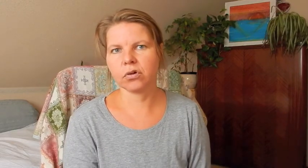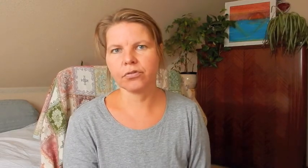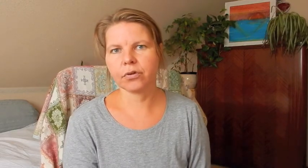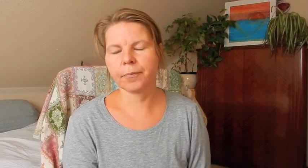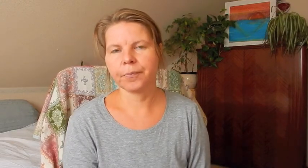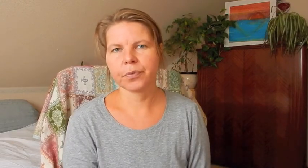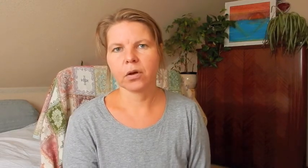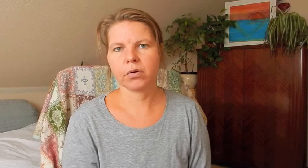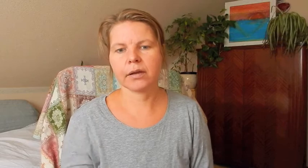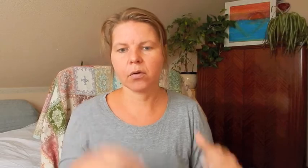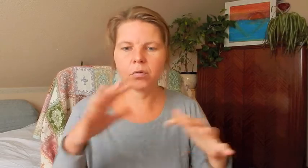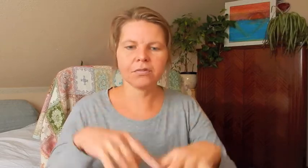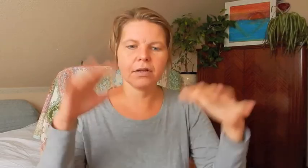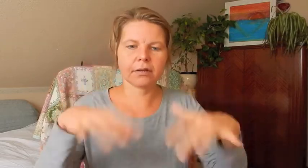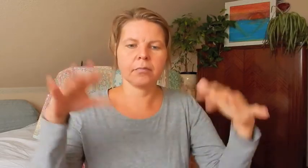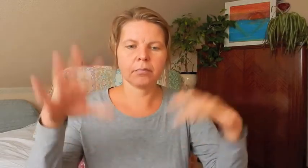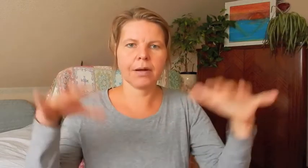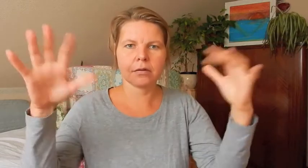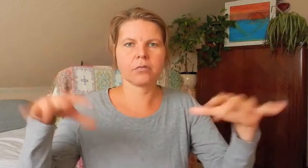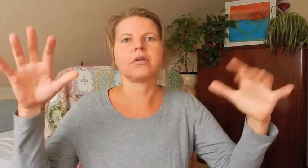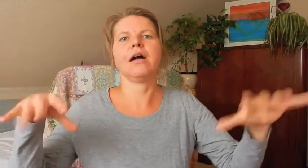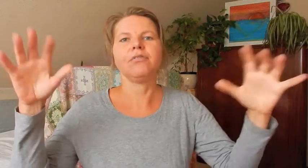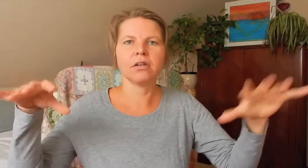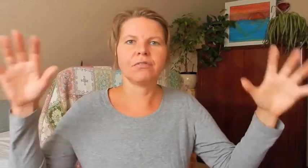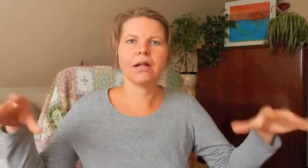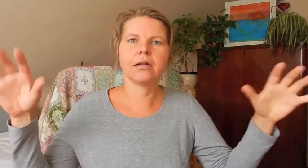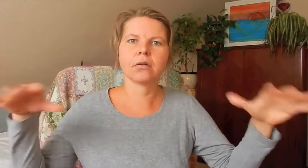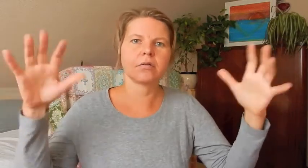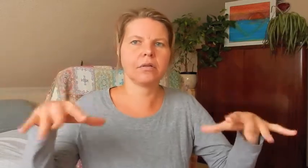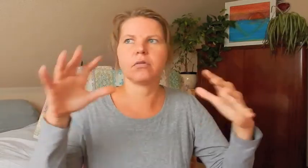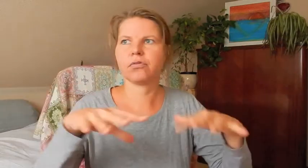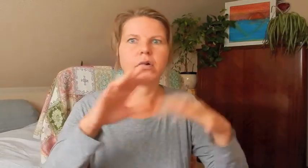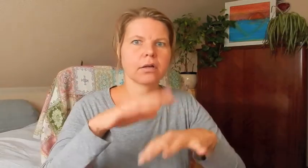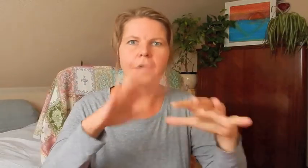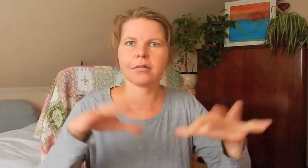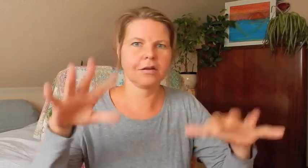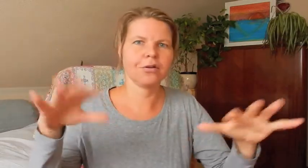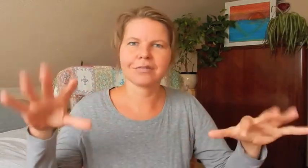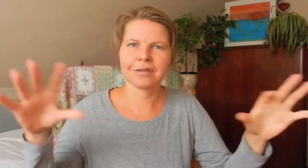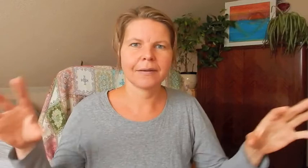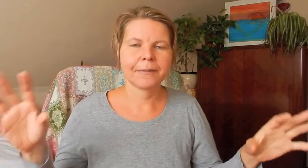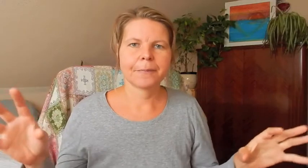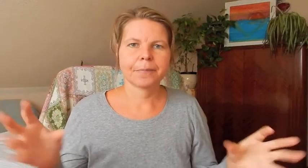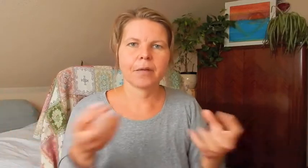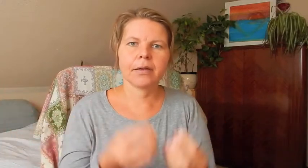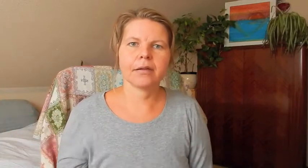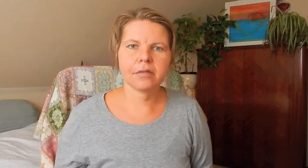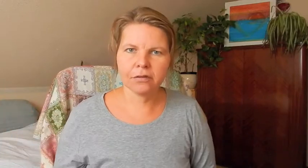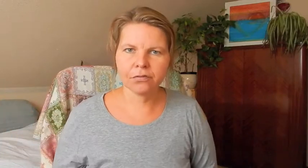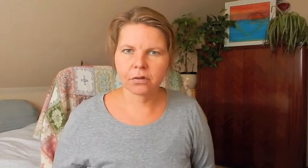wirft und an der Oberfläche macht das total viele Wellen und es sieht so voll krass aus. Aber in der Tiefe